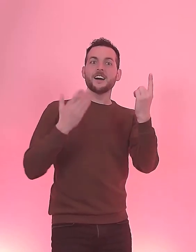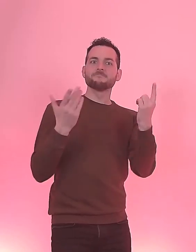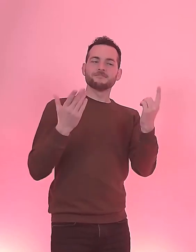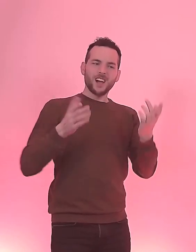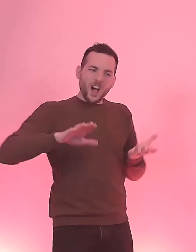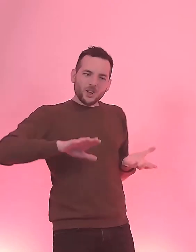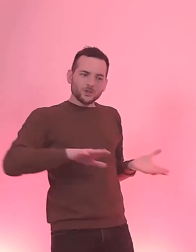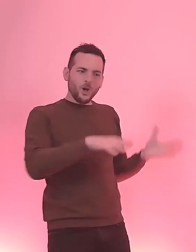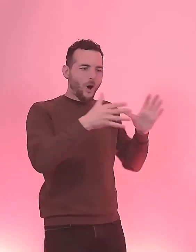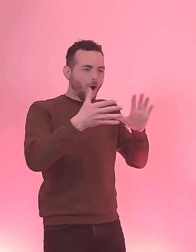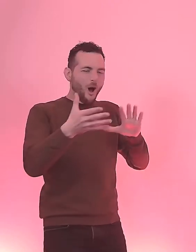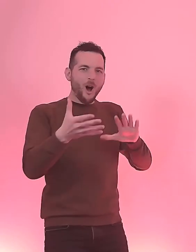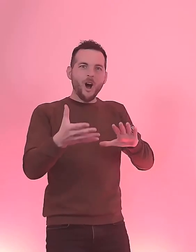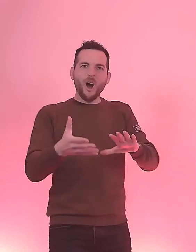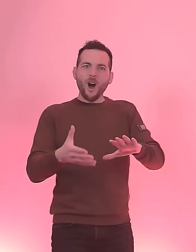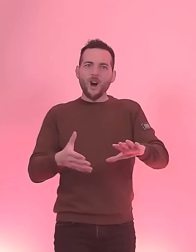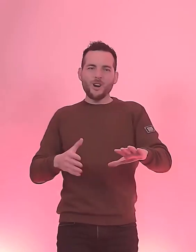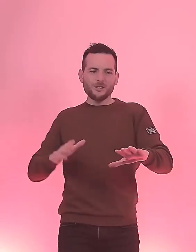oostende